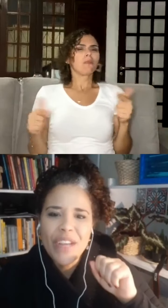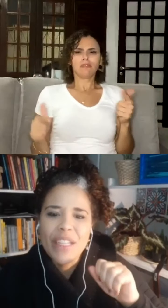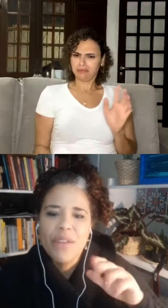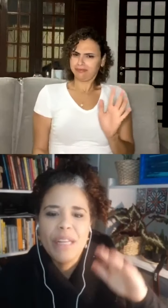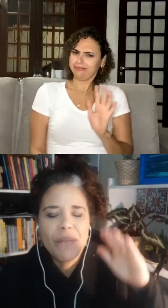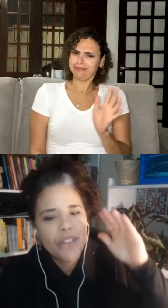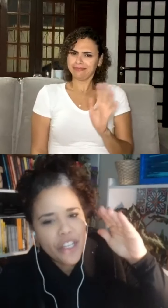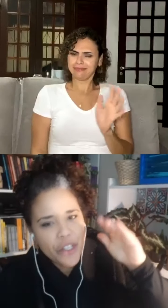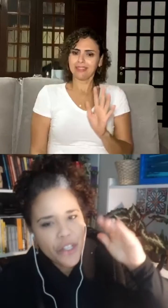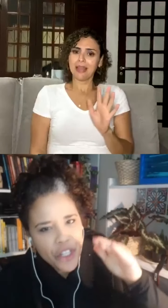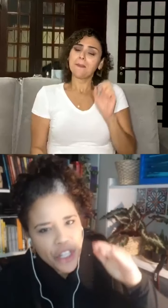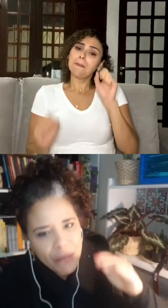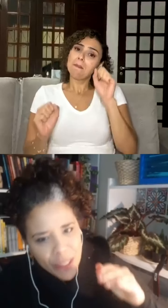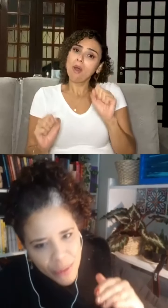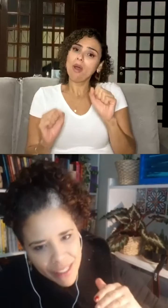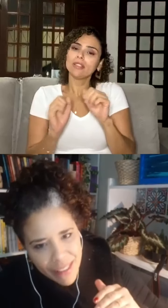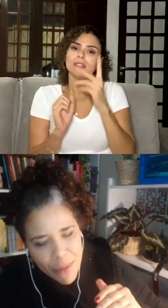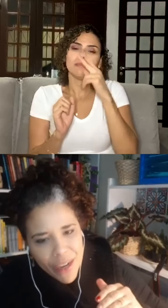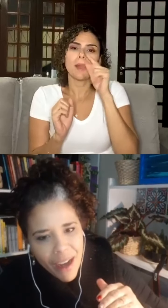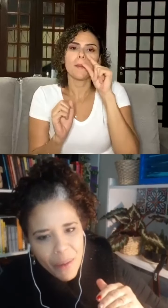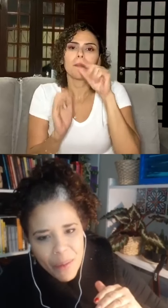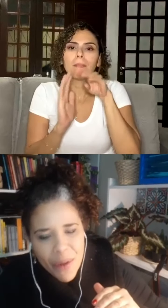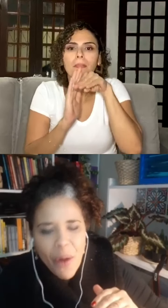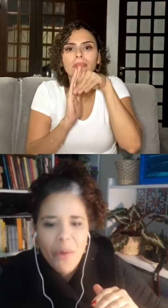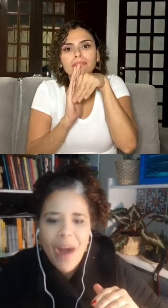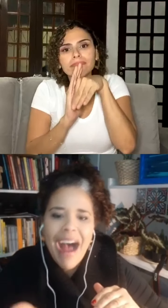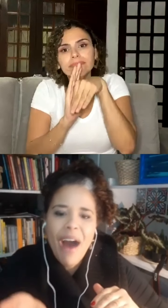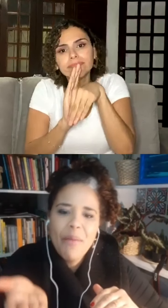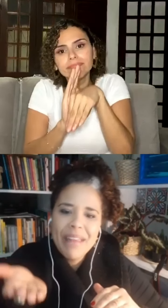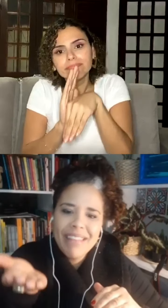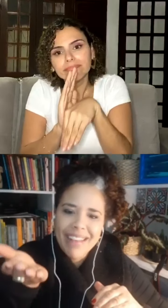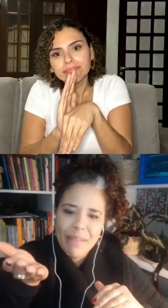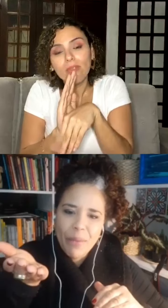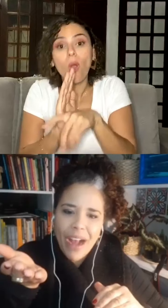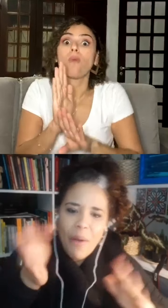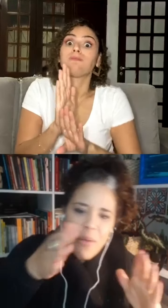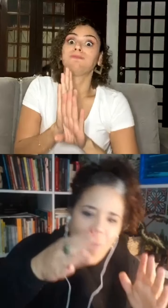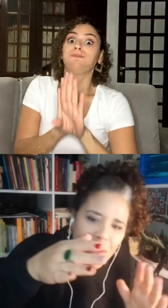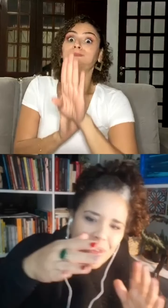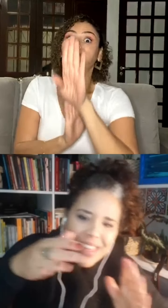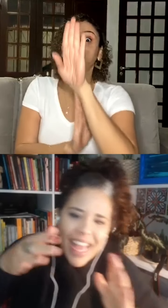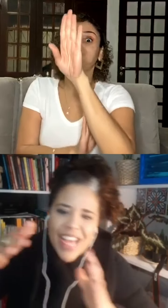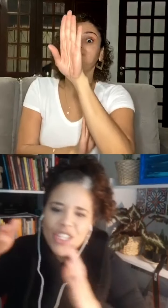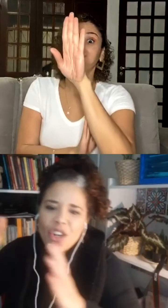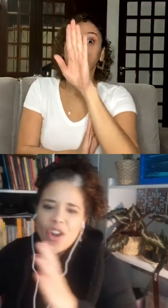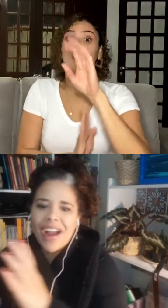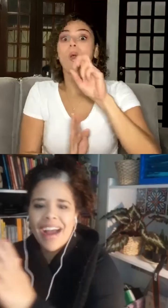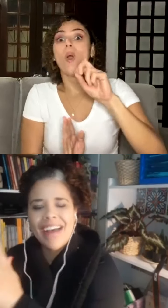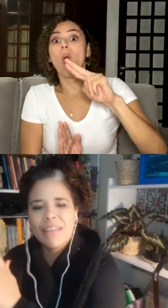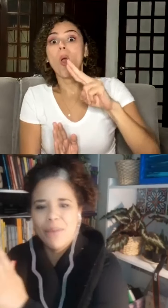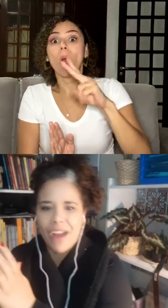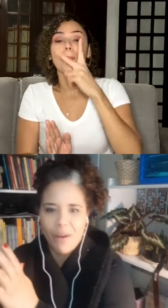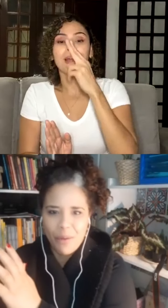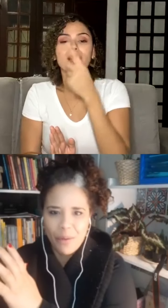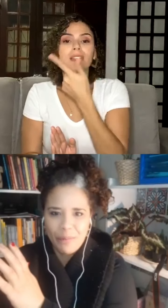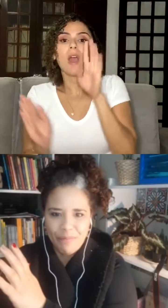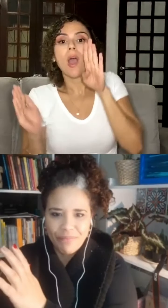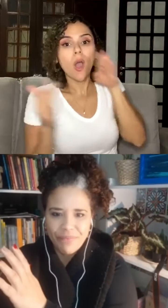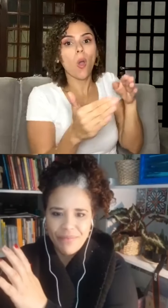a sua libido esteja diminuída por algo, ou aumentada por algo, ou deslocada por